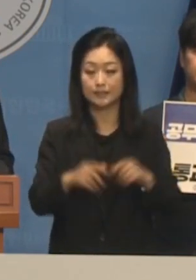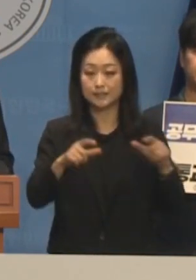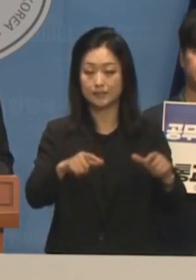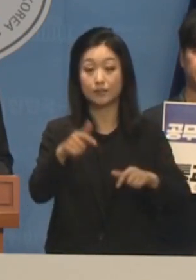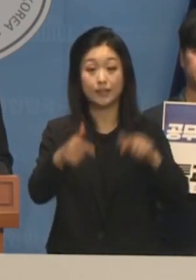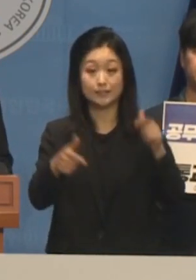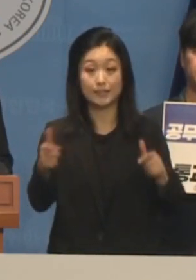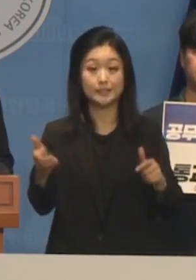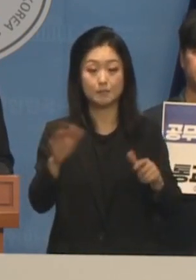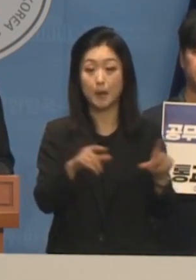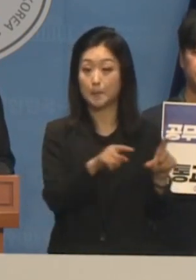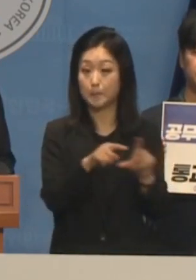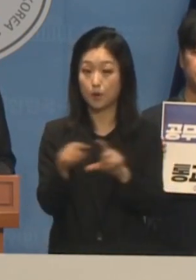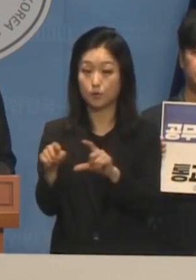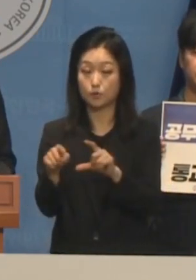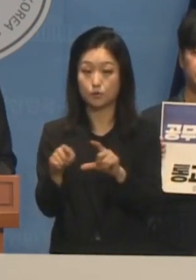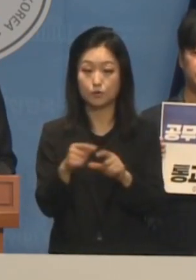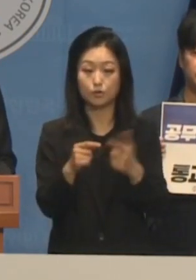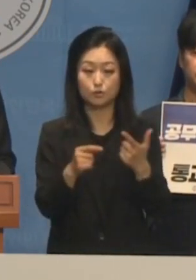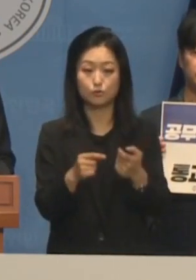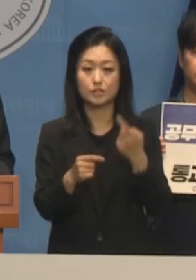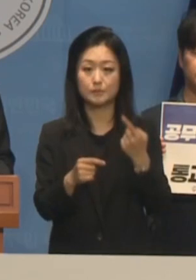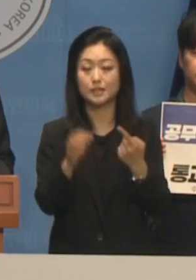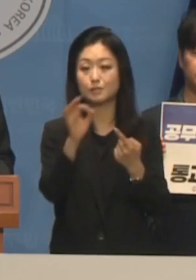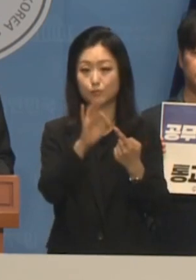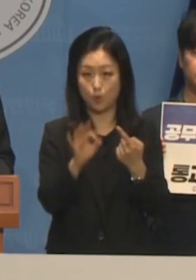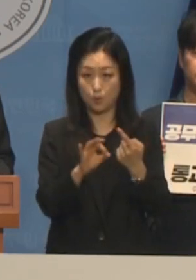있지만 평균 61% 수준입니다.